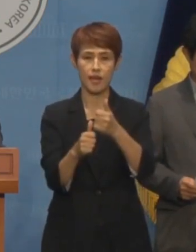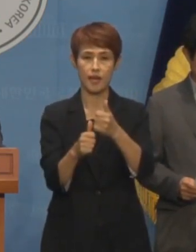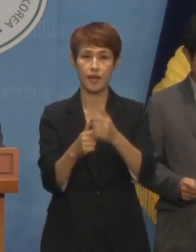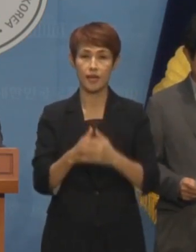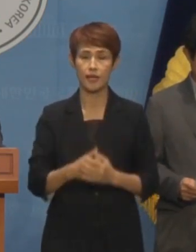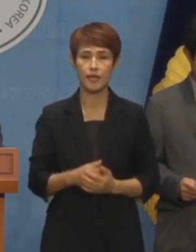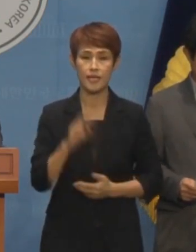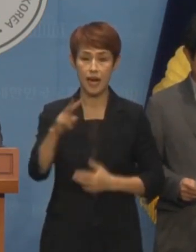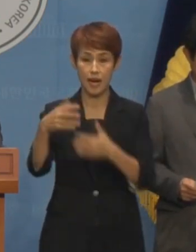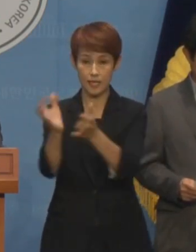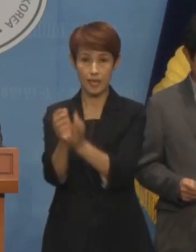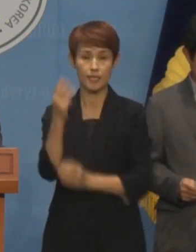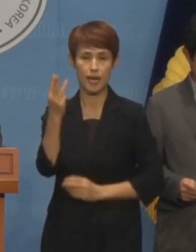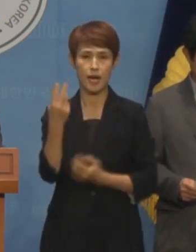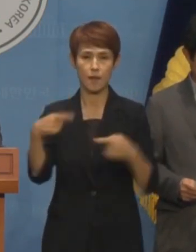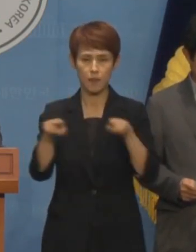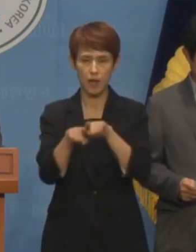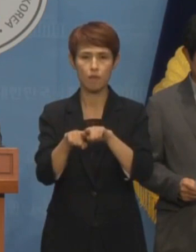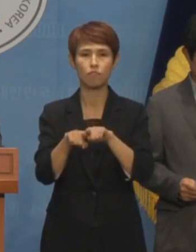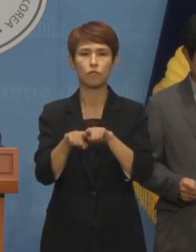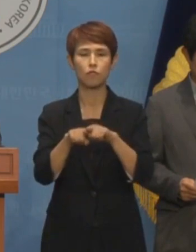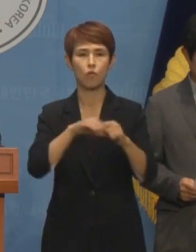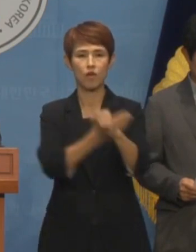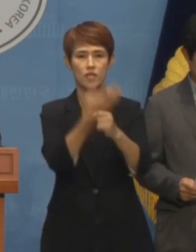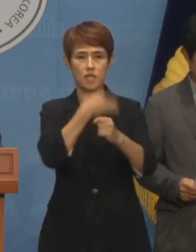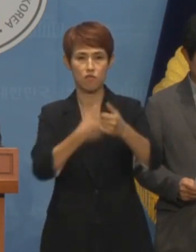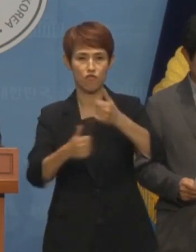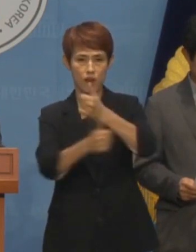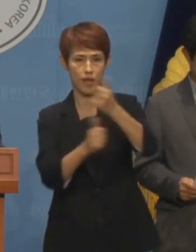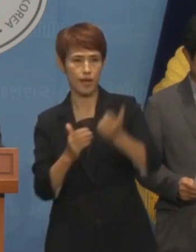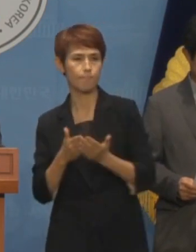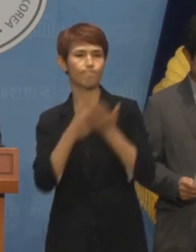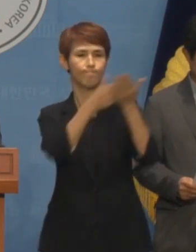다시 권익위를 향해 저희의 메시지를 공개적으로